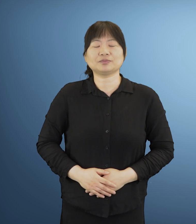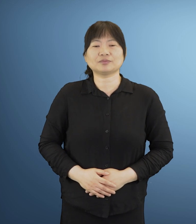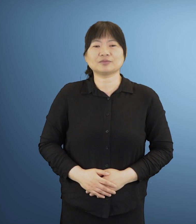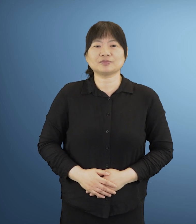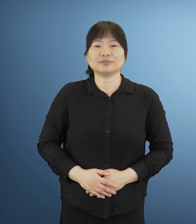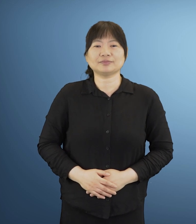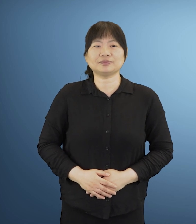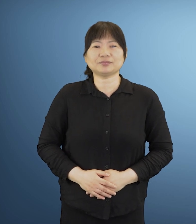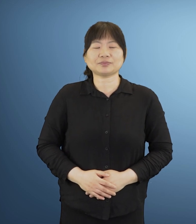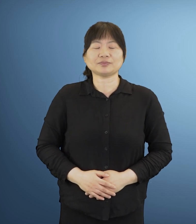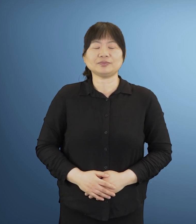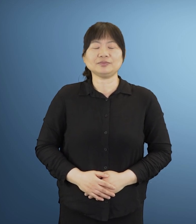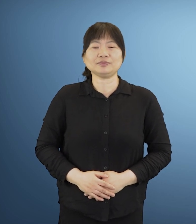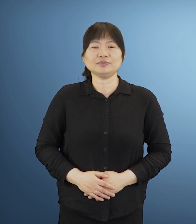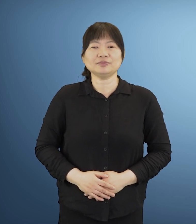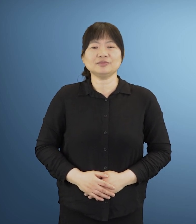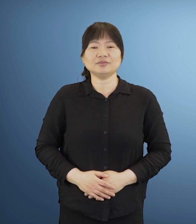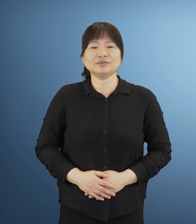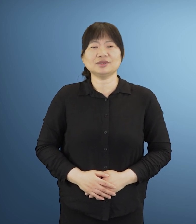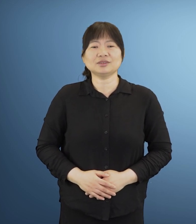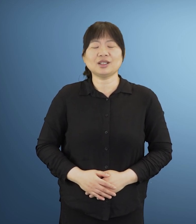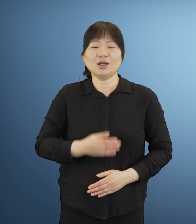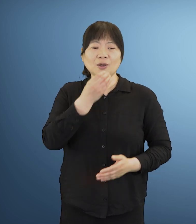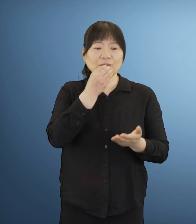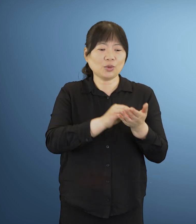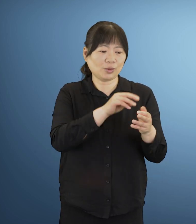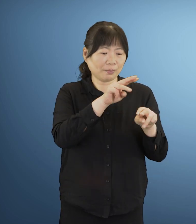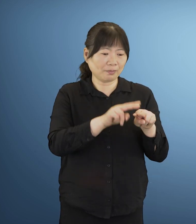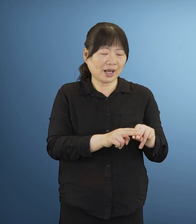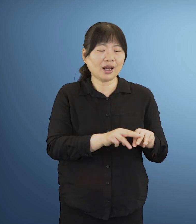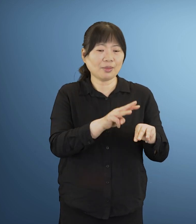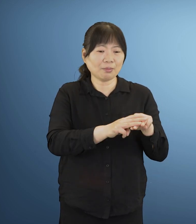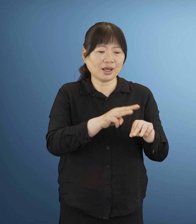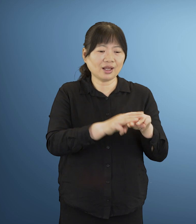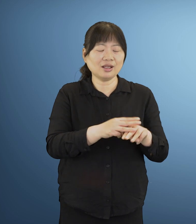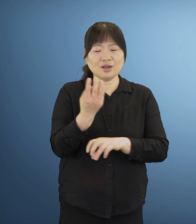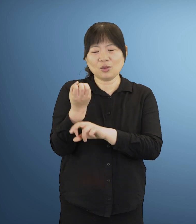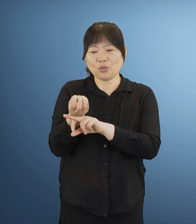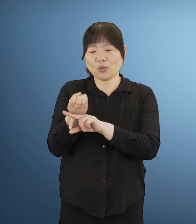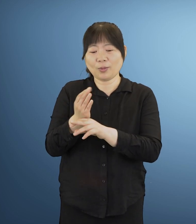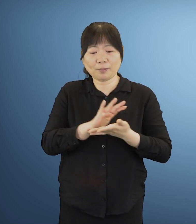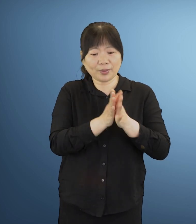그러면 어떻게 돌짝밭이 옥토가 돼요?